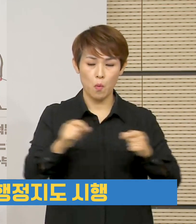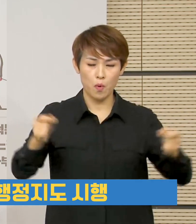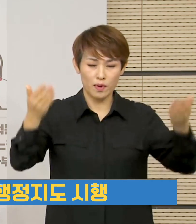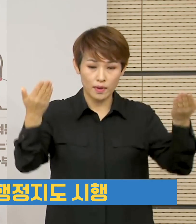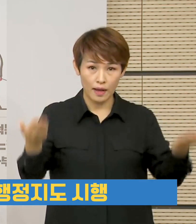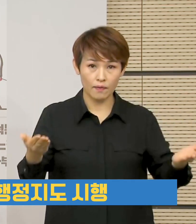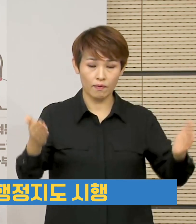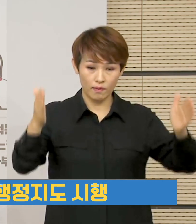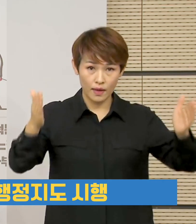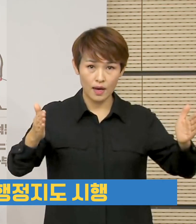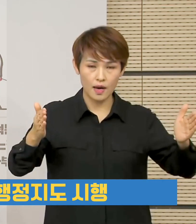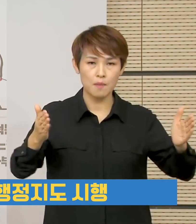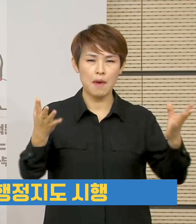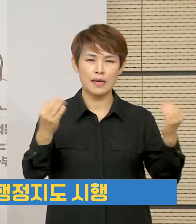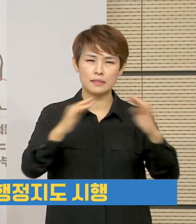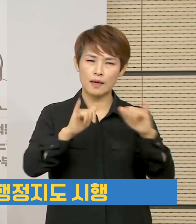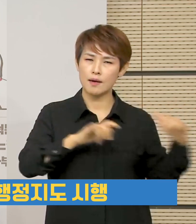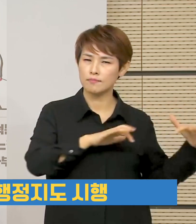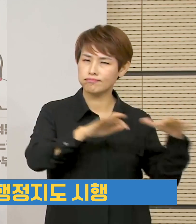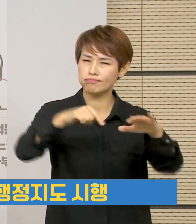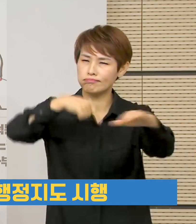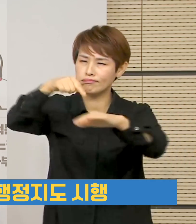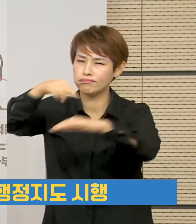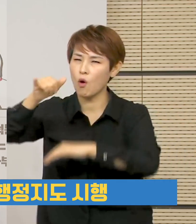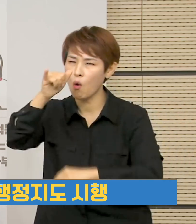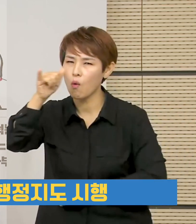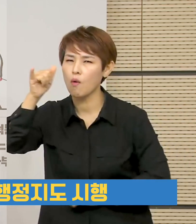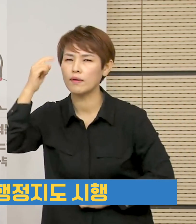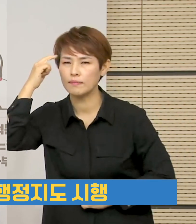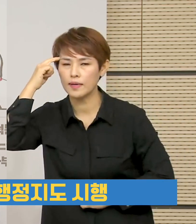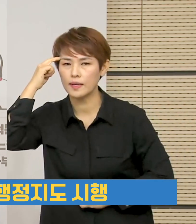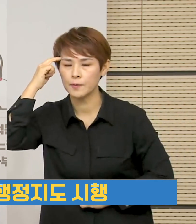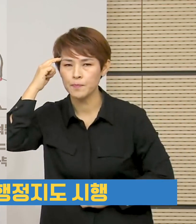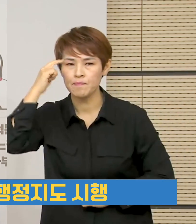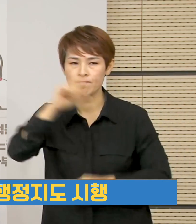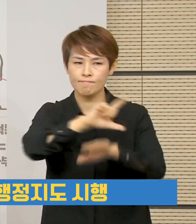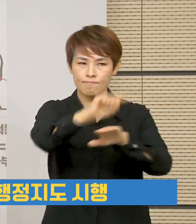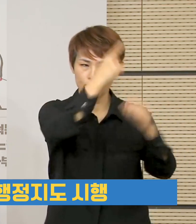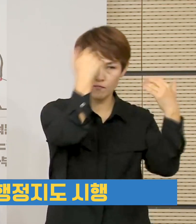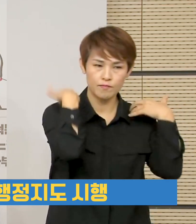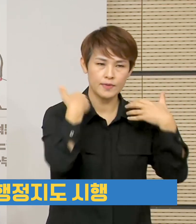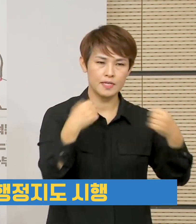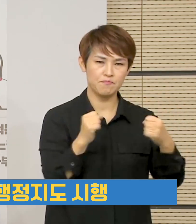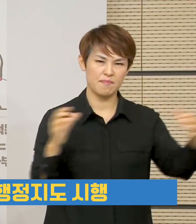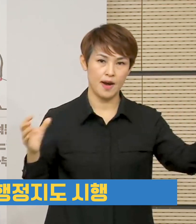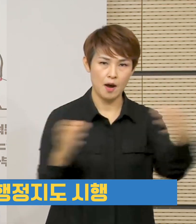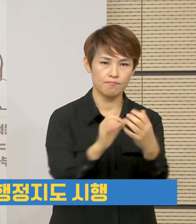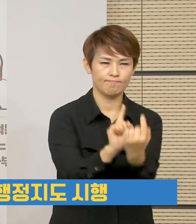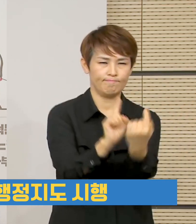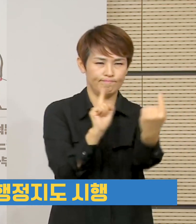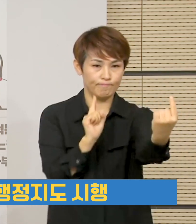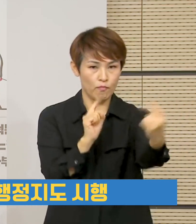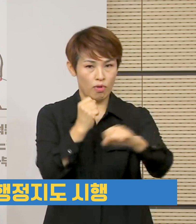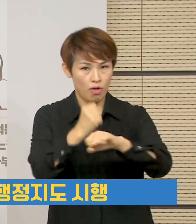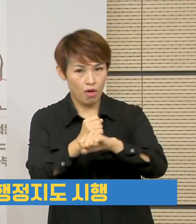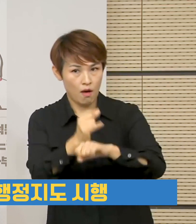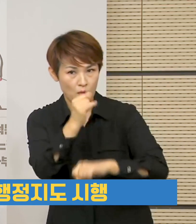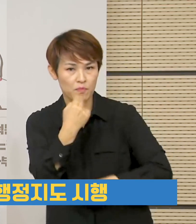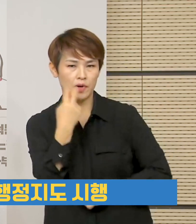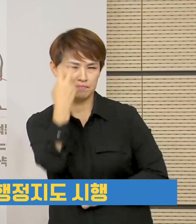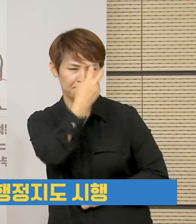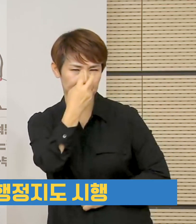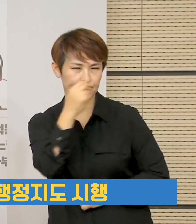분들은 야외 활동이 예상됨에 따라 각 지자체와 합동하여 사회적 그리 투기 이행 점검을 실시